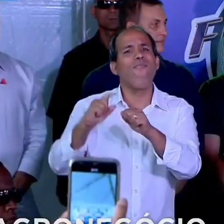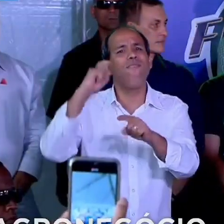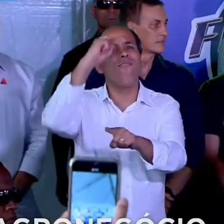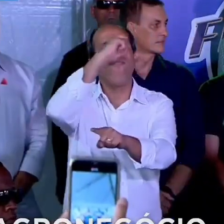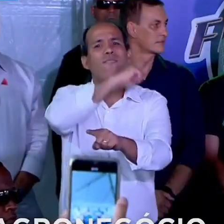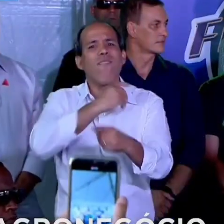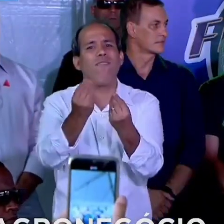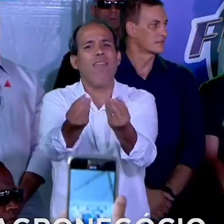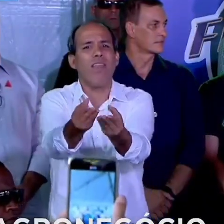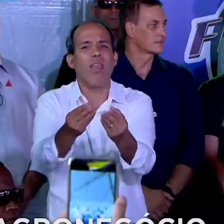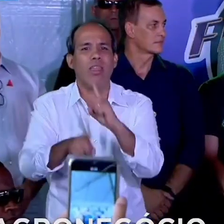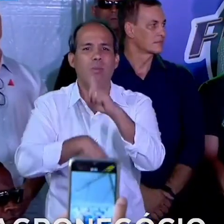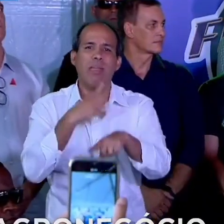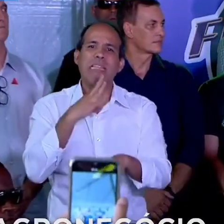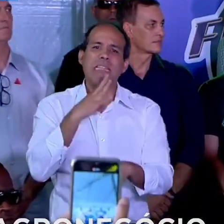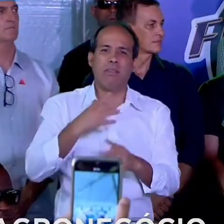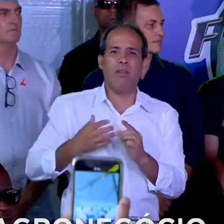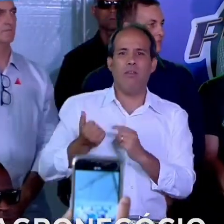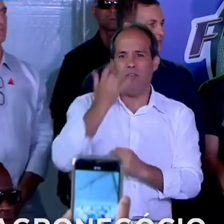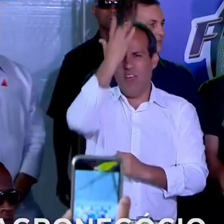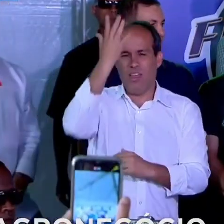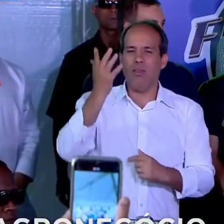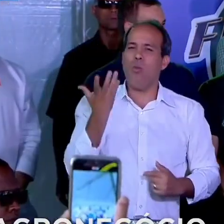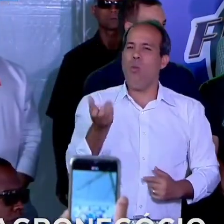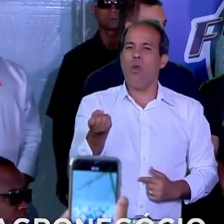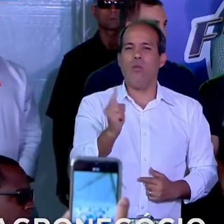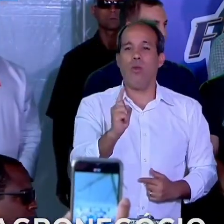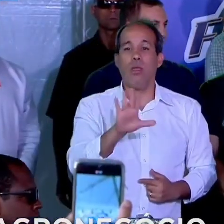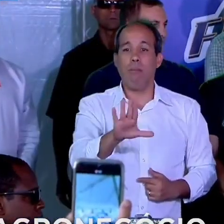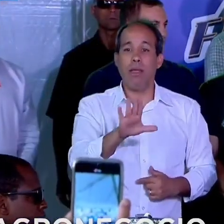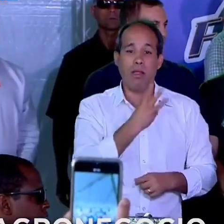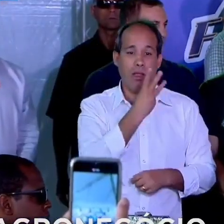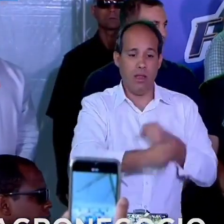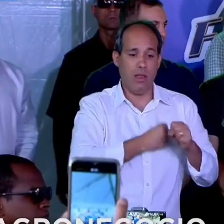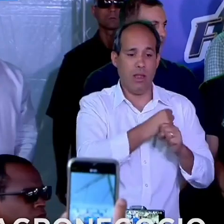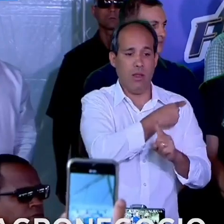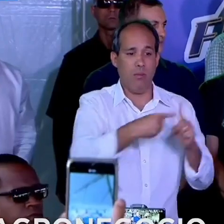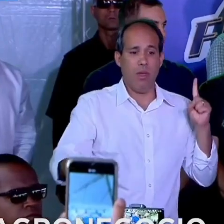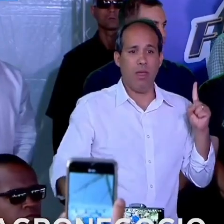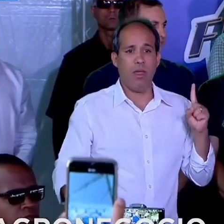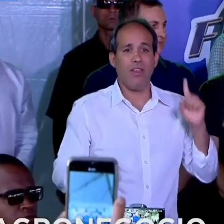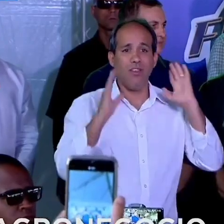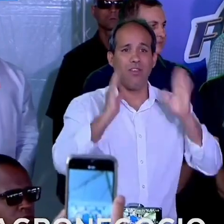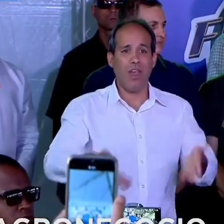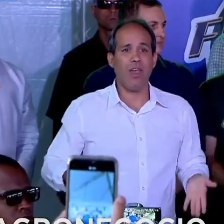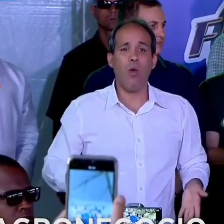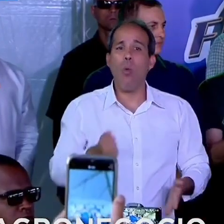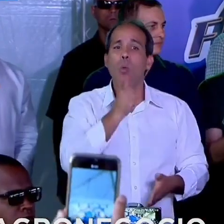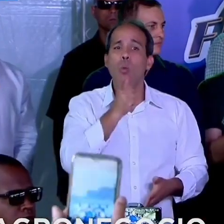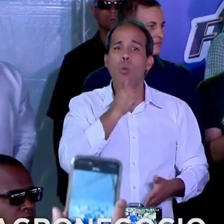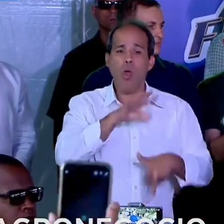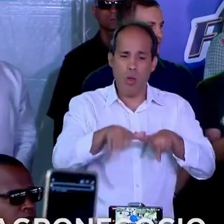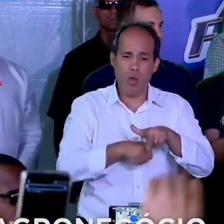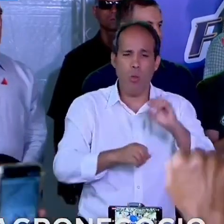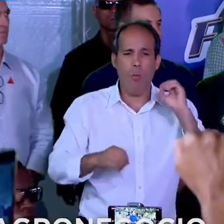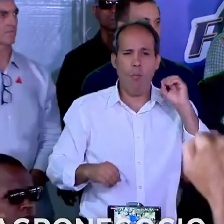E com orgulho eu digo, estamos completando 3 anos e meio sem corrupção em nosso